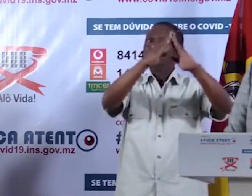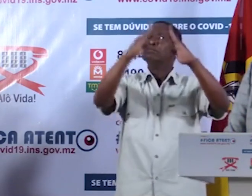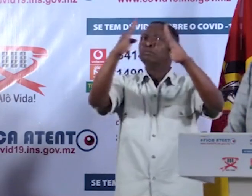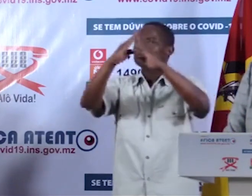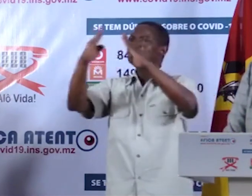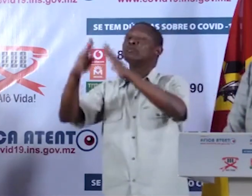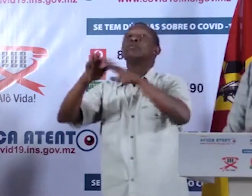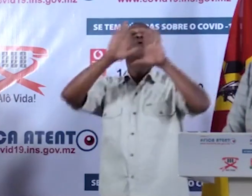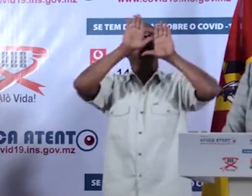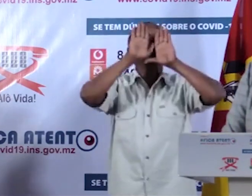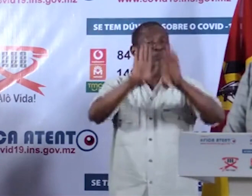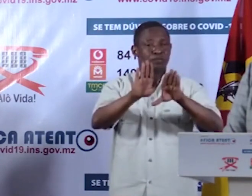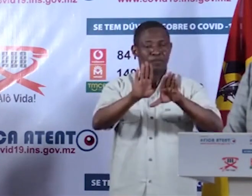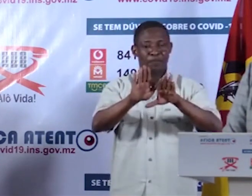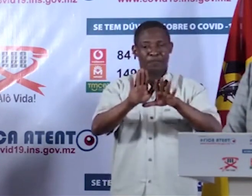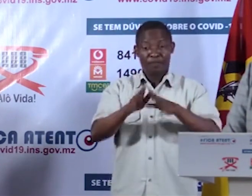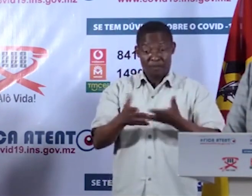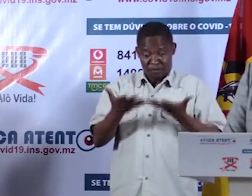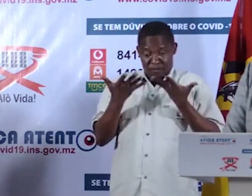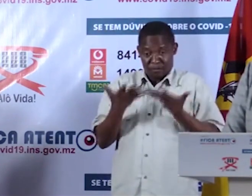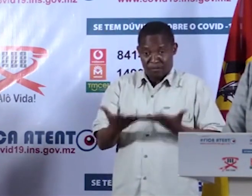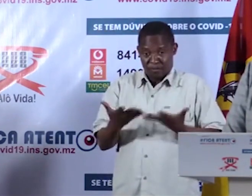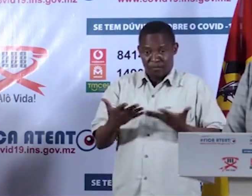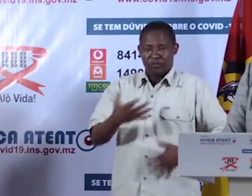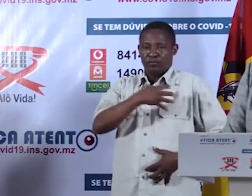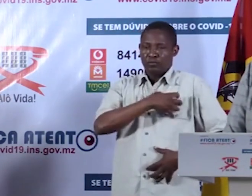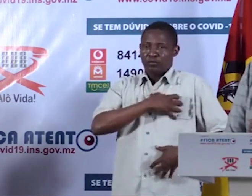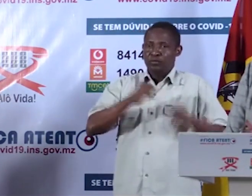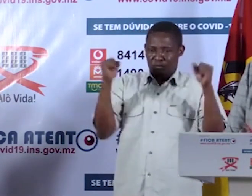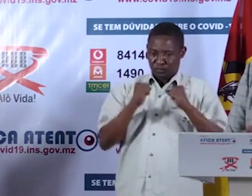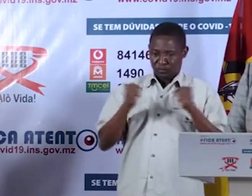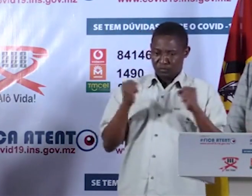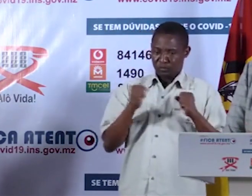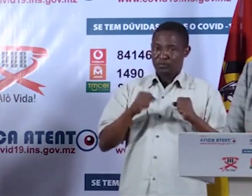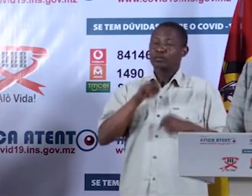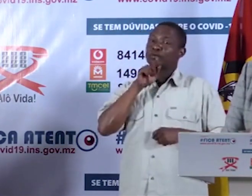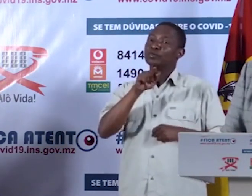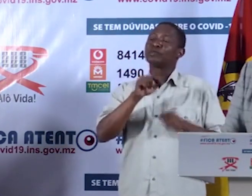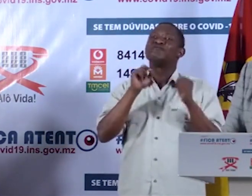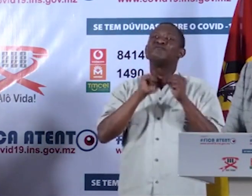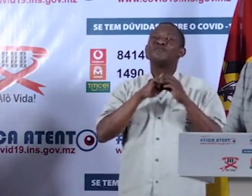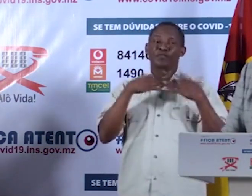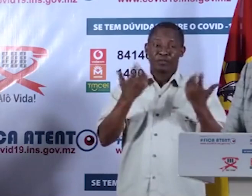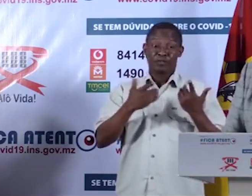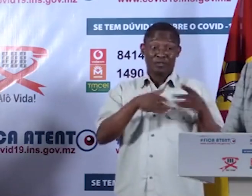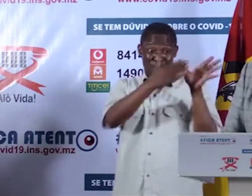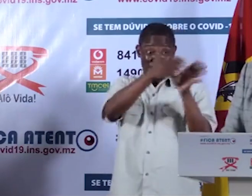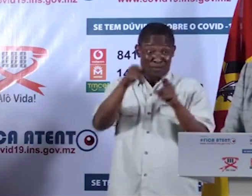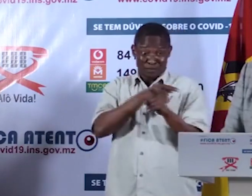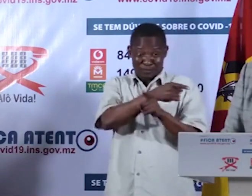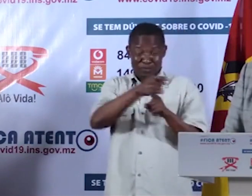neste momento, segundo o protocolo do Ministério da Saúde, decorre o processo de mapeamento de todos